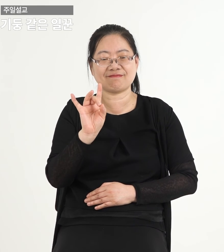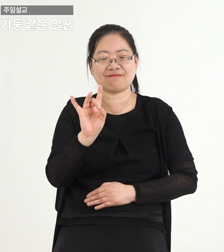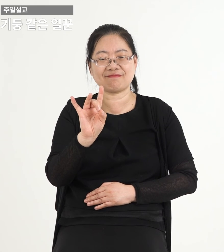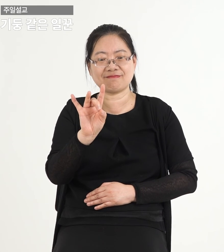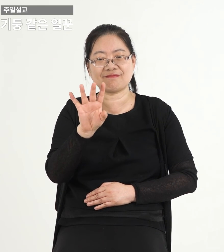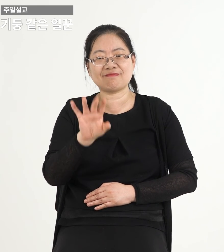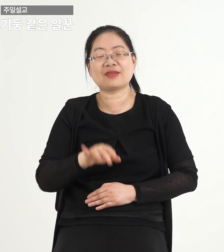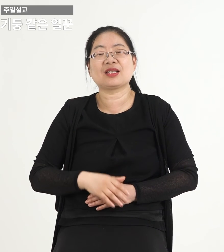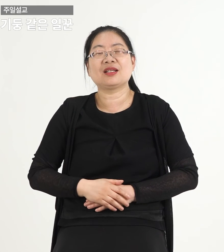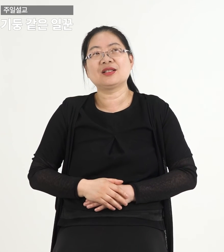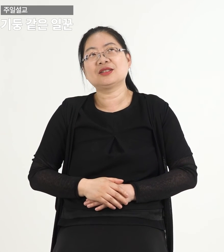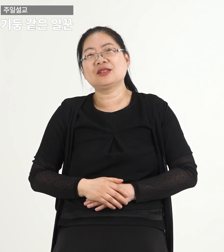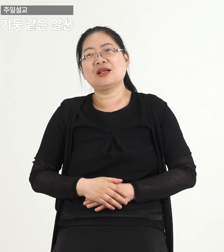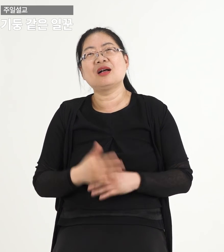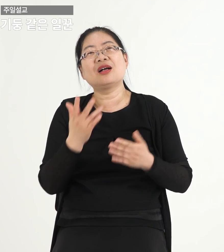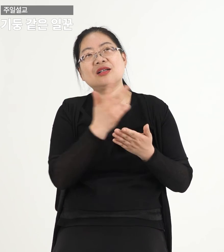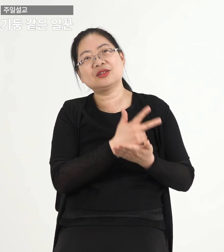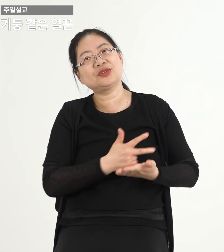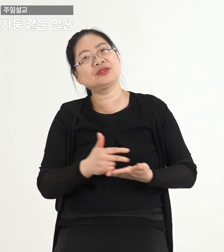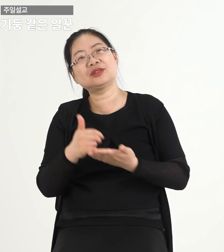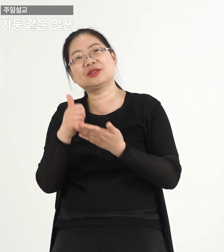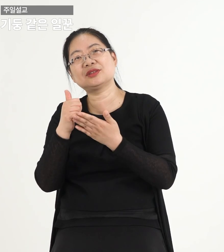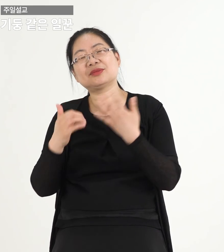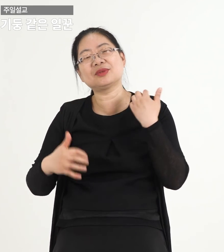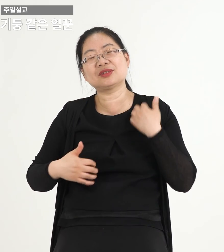한 가지 주님의